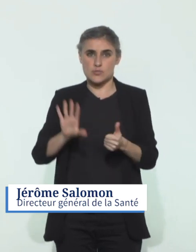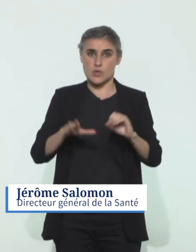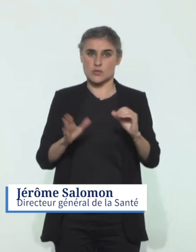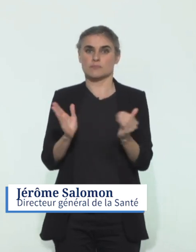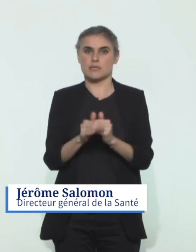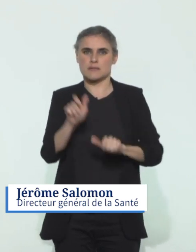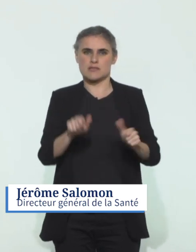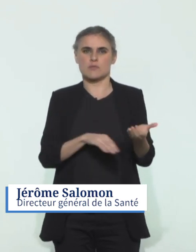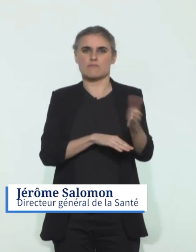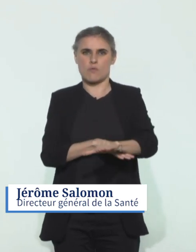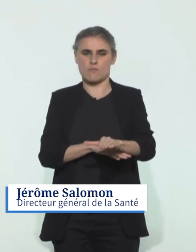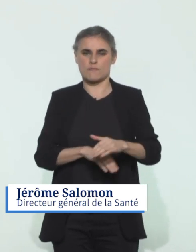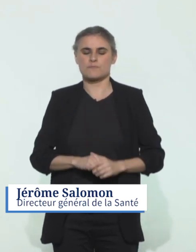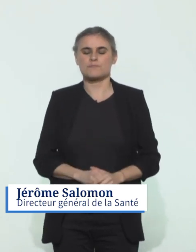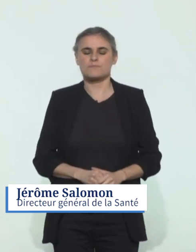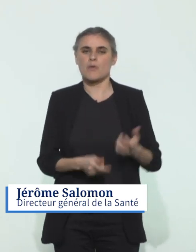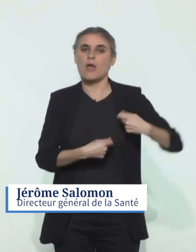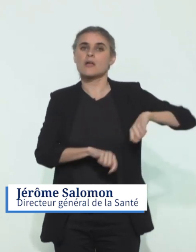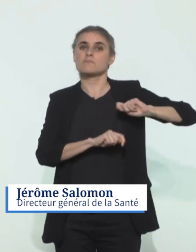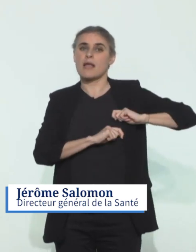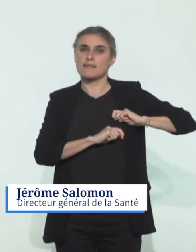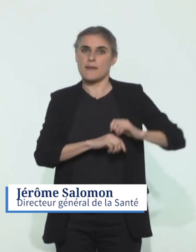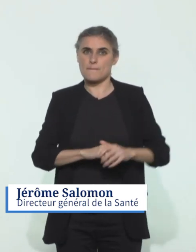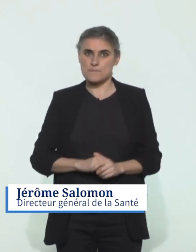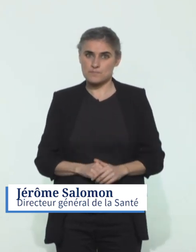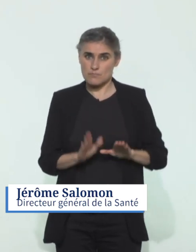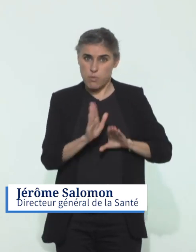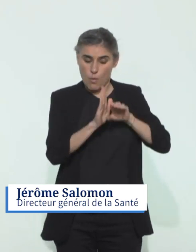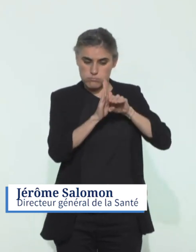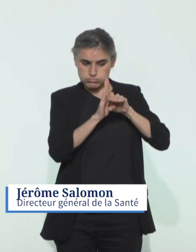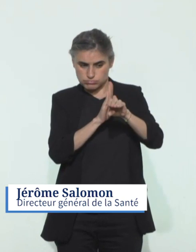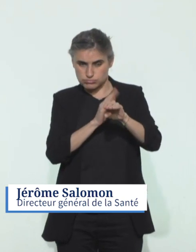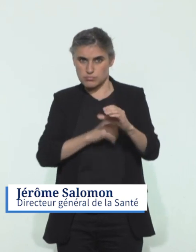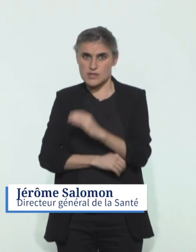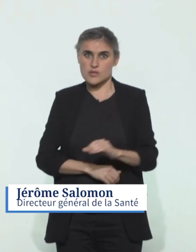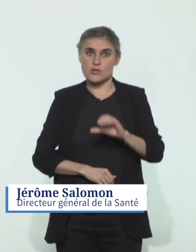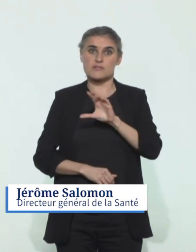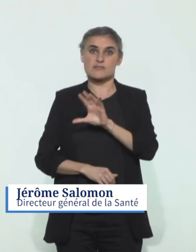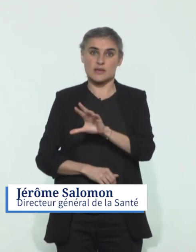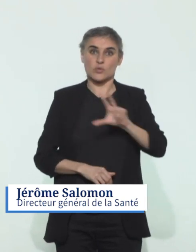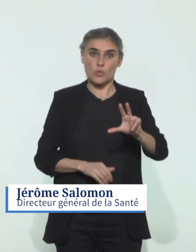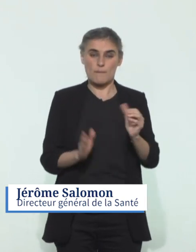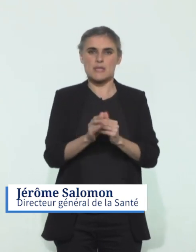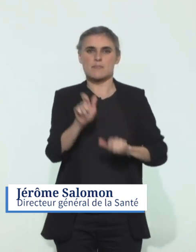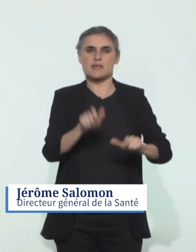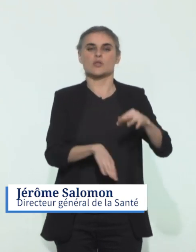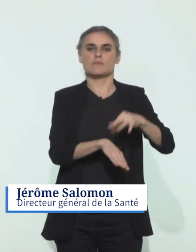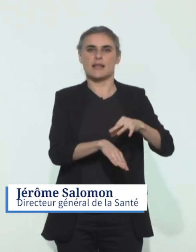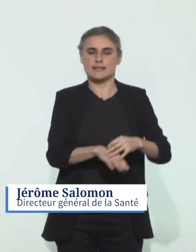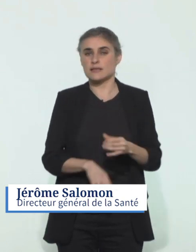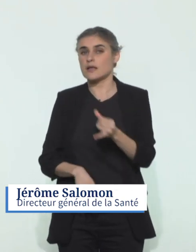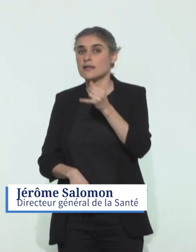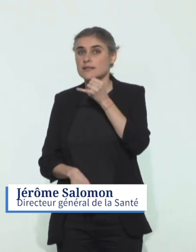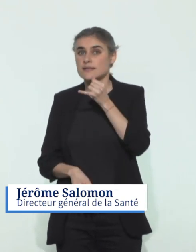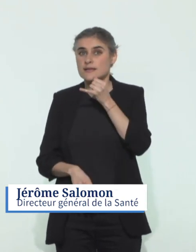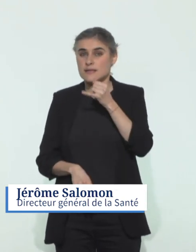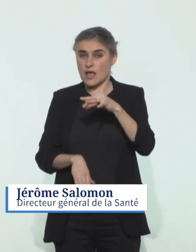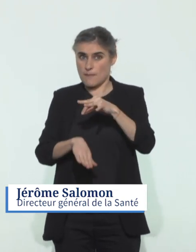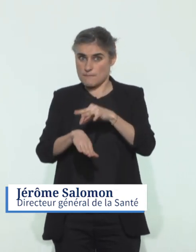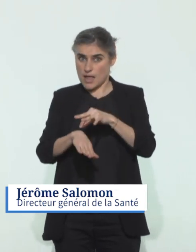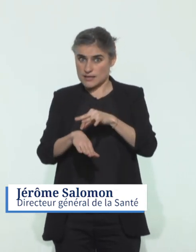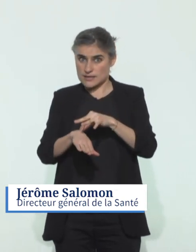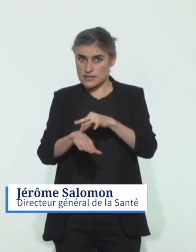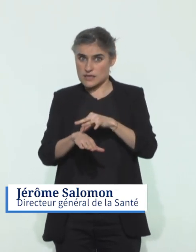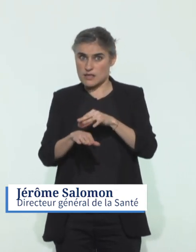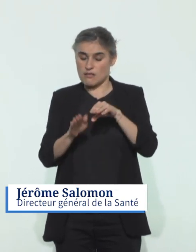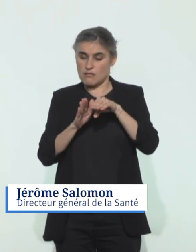morts. L'Espagne observe un plateau avec 153 000 cas. En Italie, l'épidémie entame une